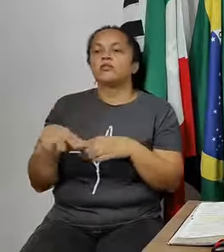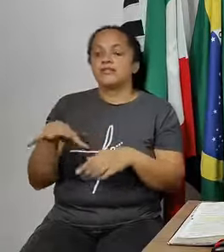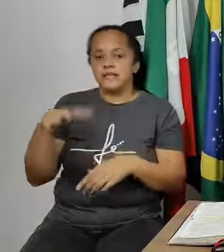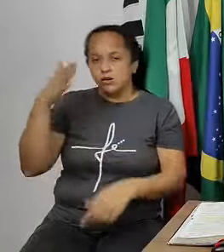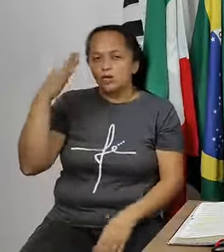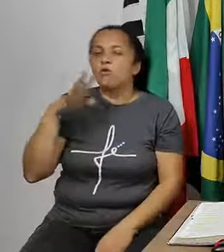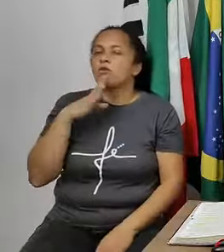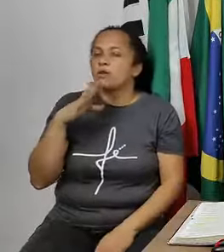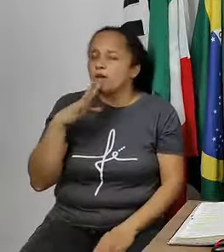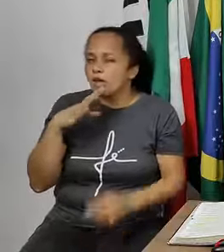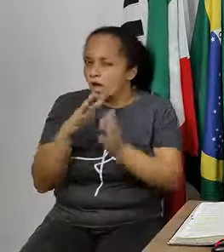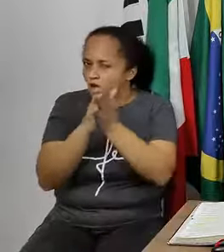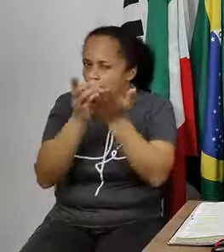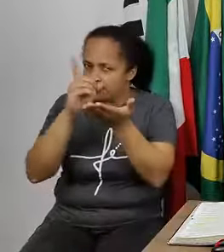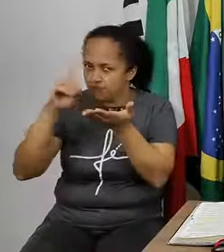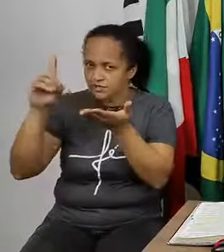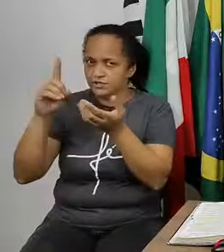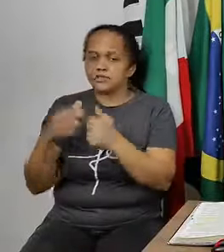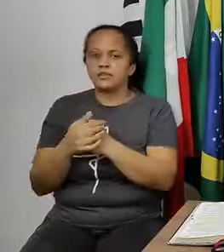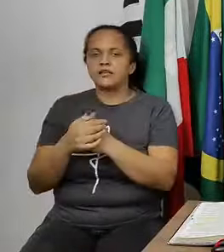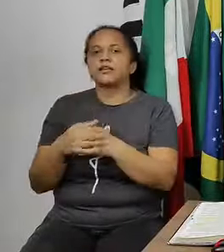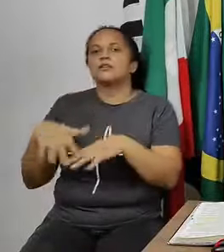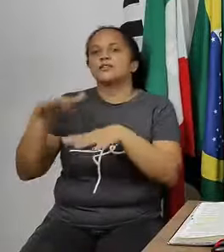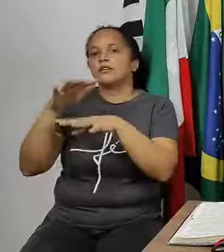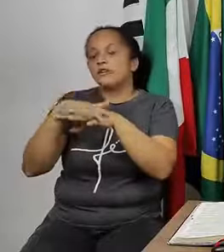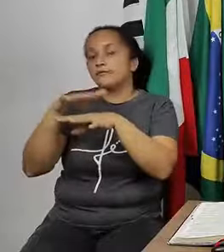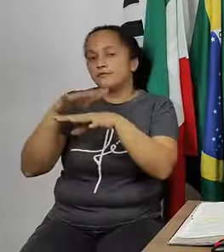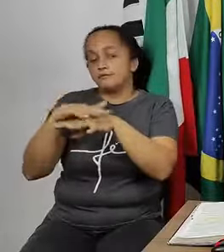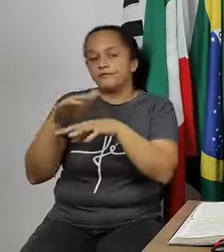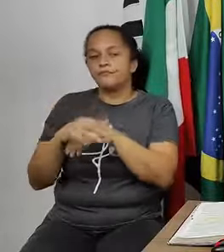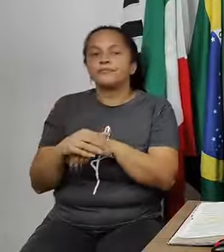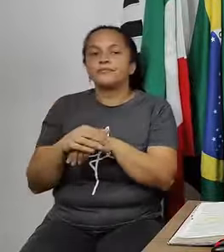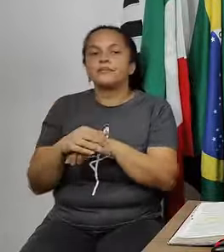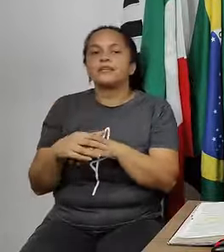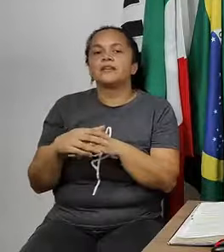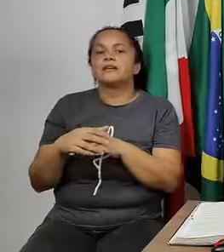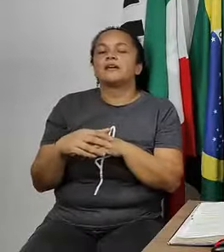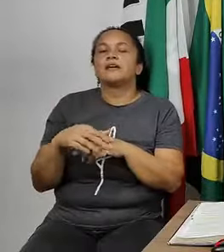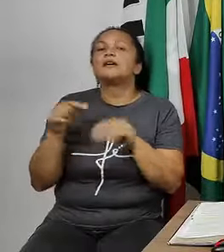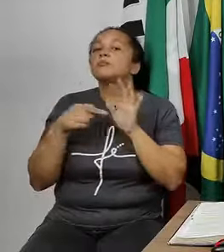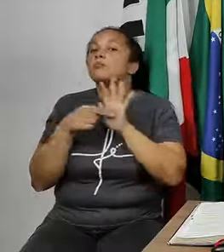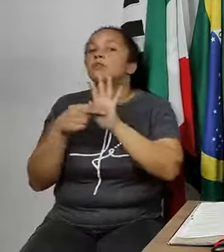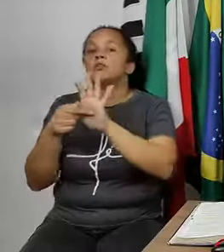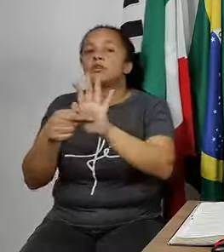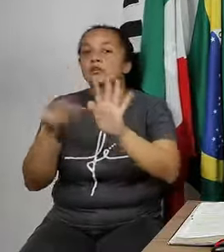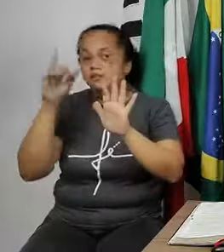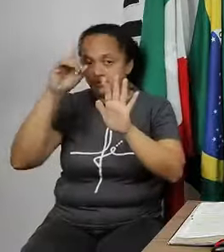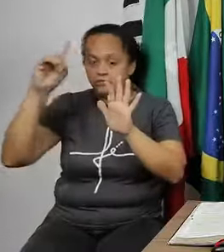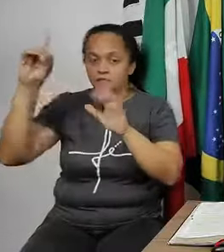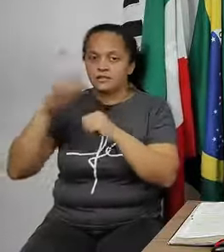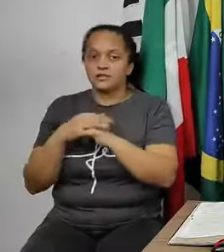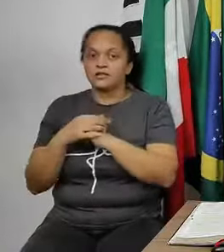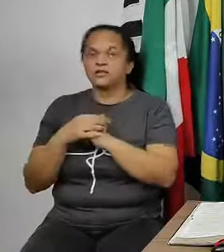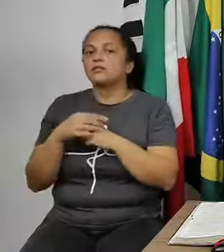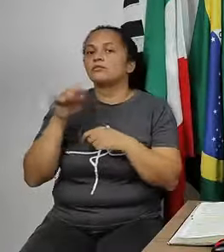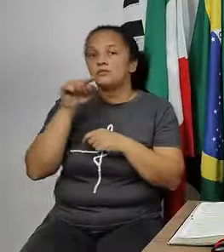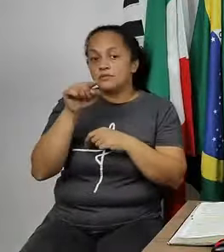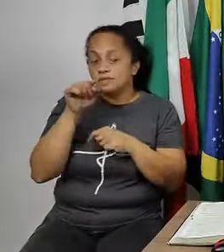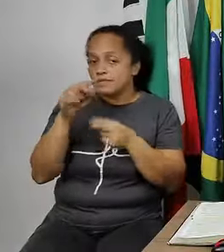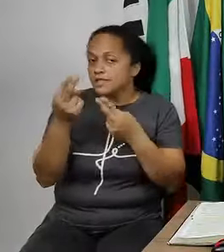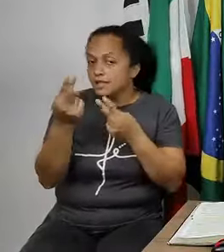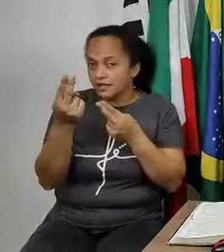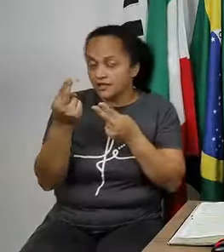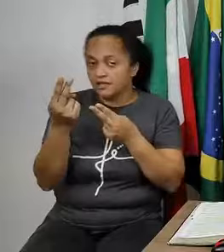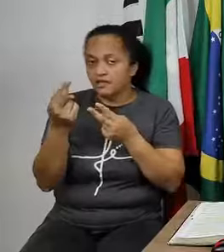É semelhante a um homem que, edificando uma casa, cavou, abriu profunda vala